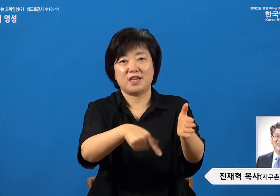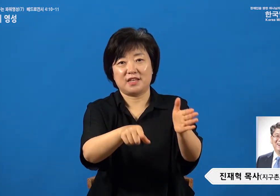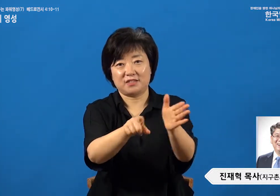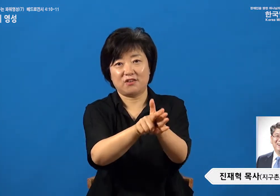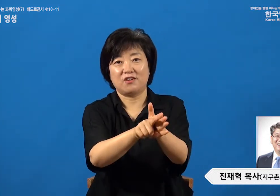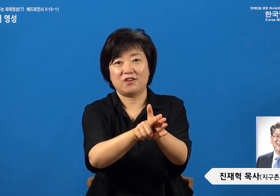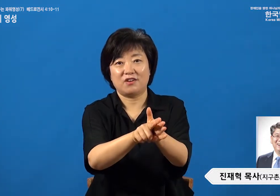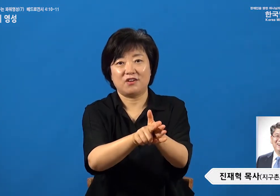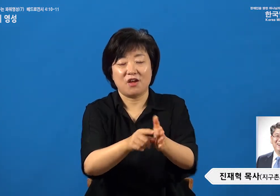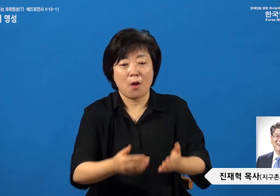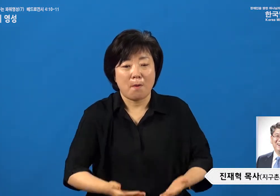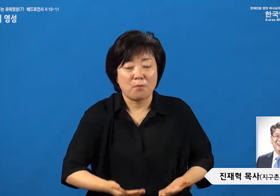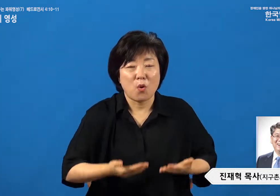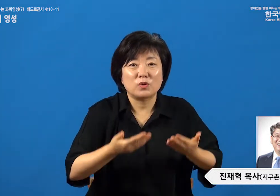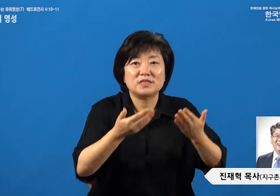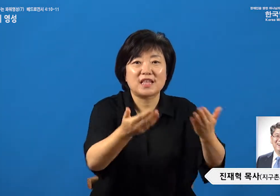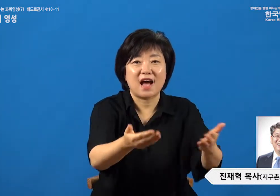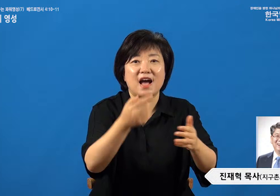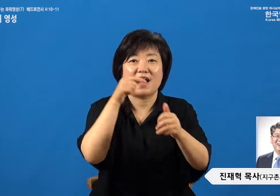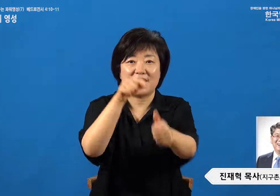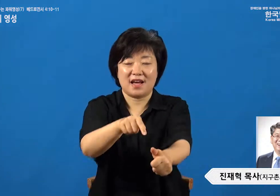섬기기 위함이다.